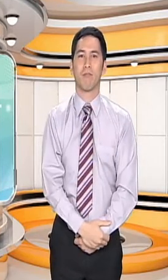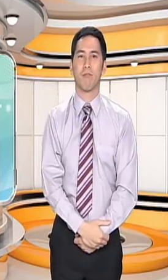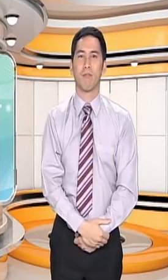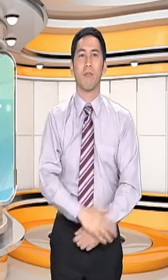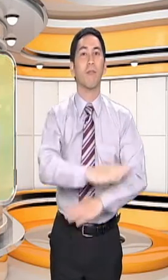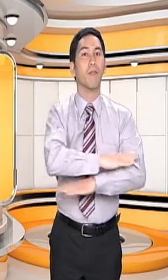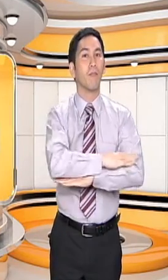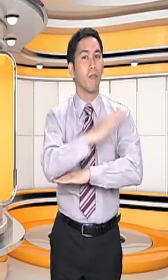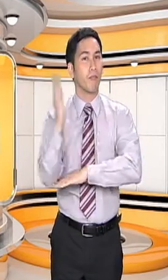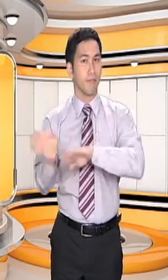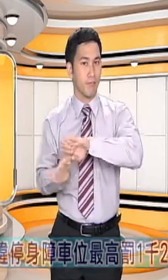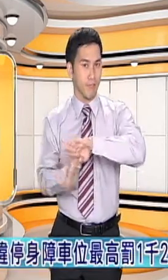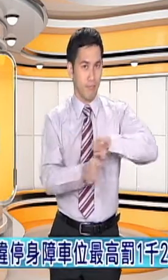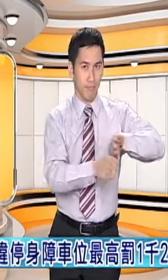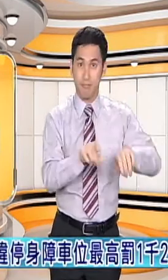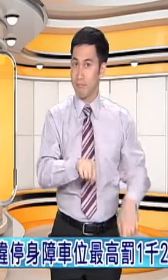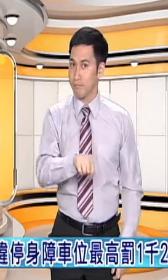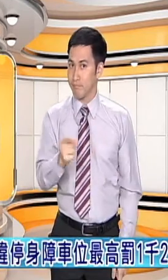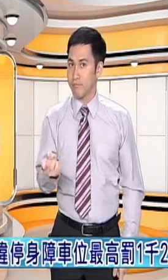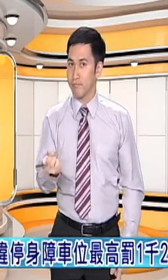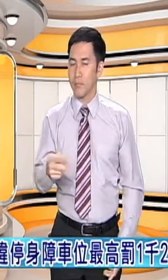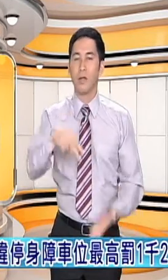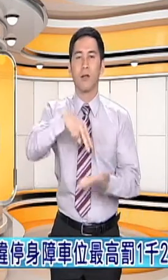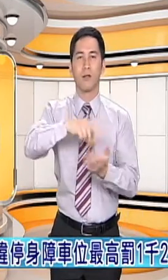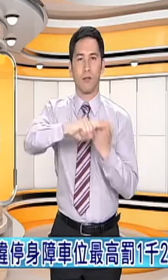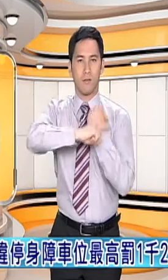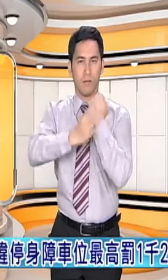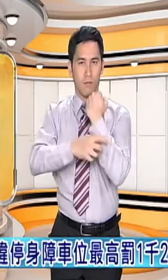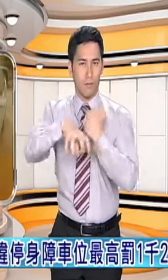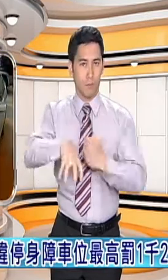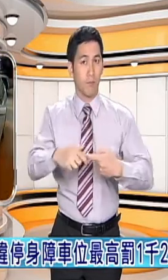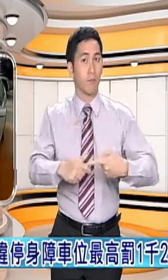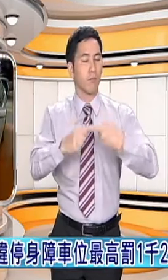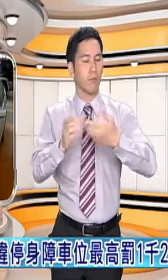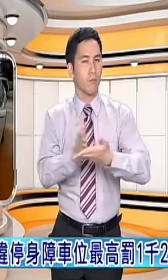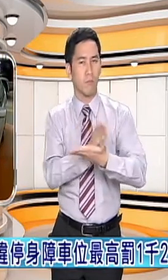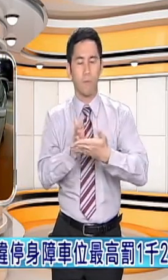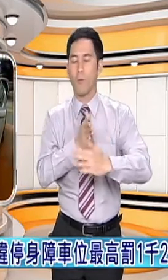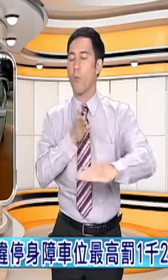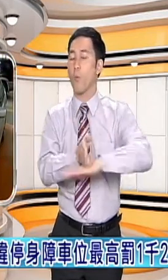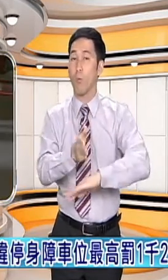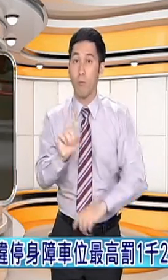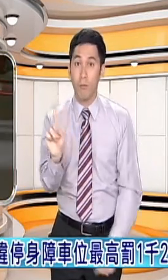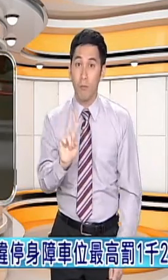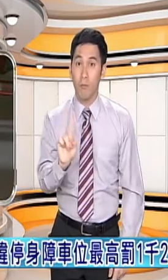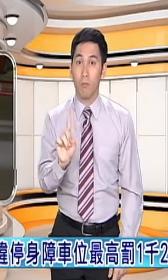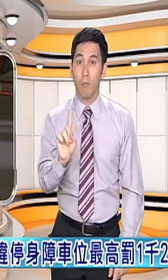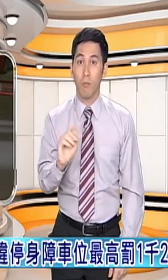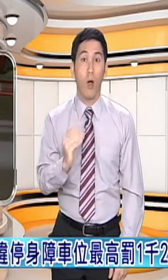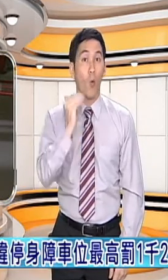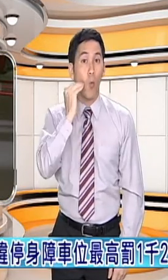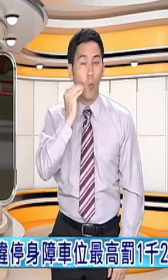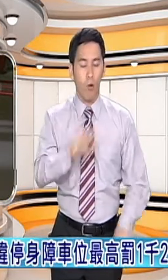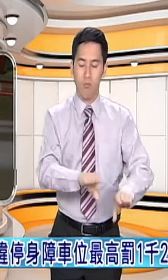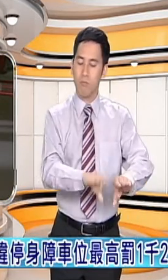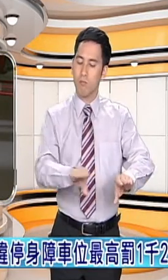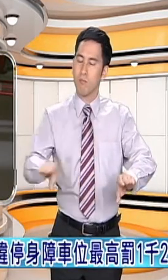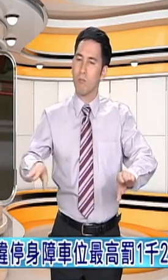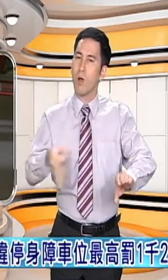了解完三大报的头条，接着来看，立法院初审通过，未来如果在收费停车场违规停